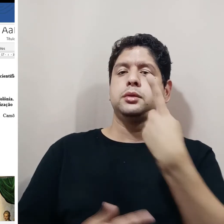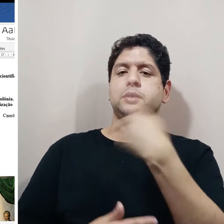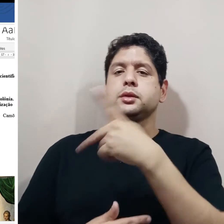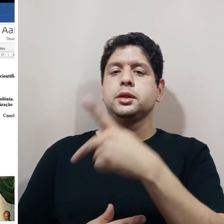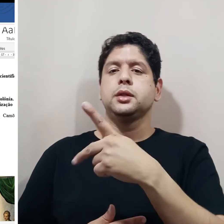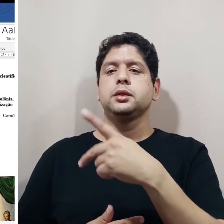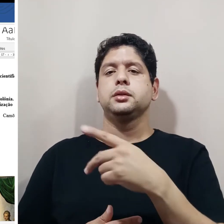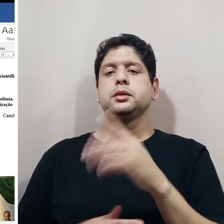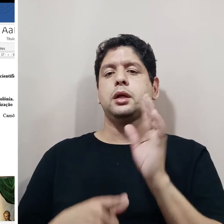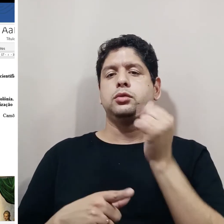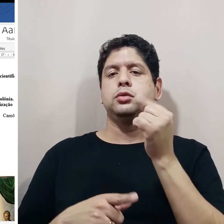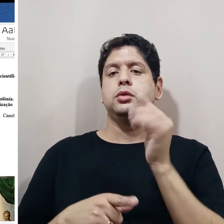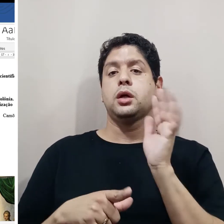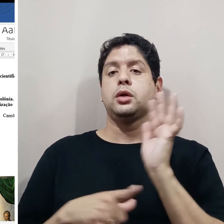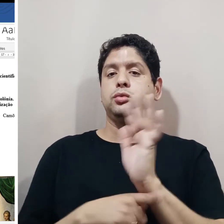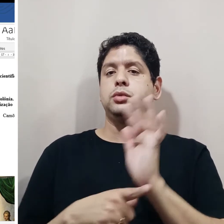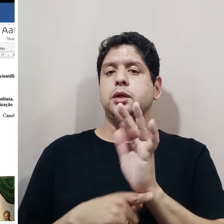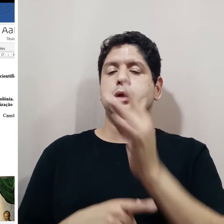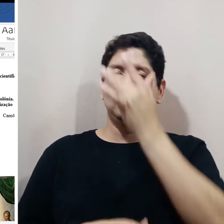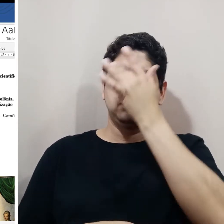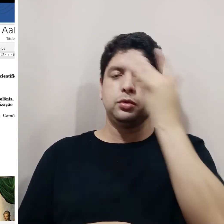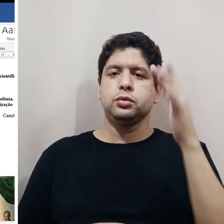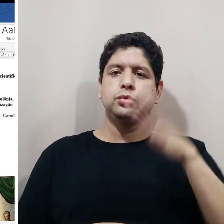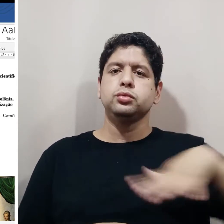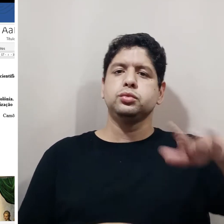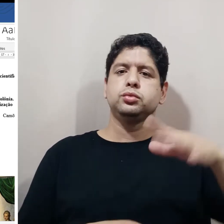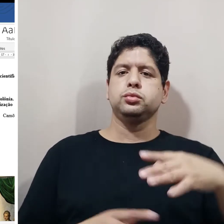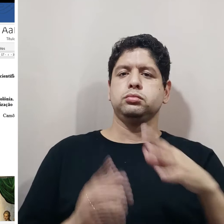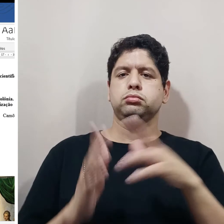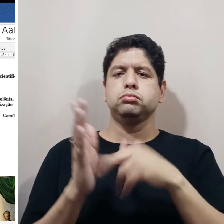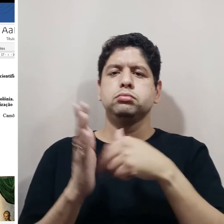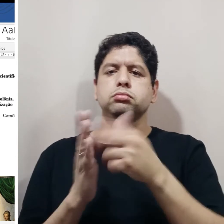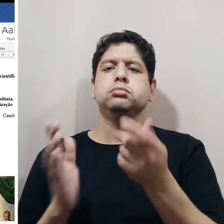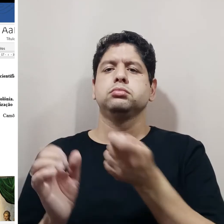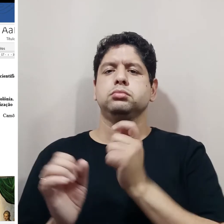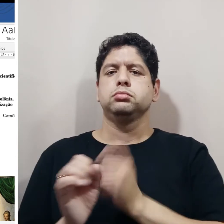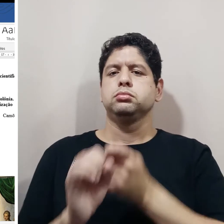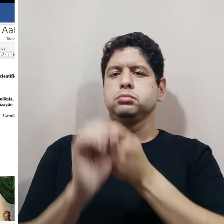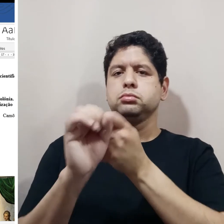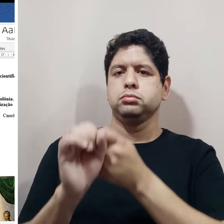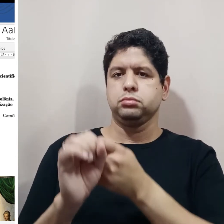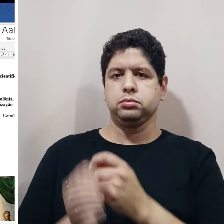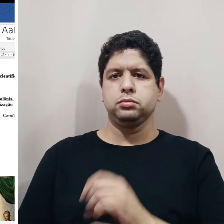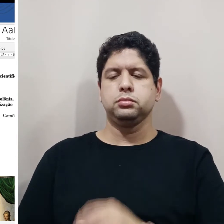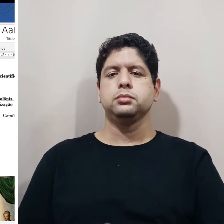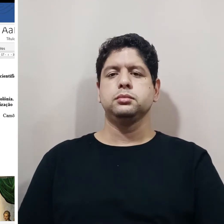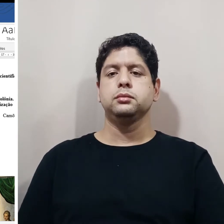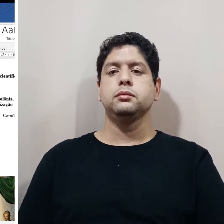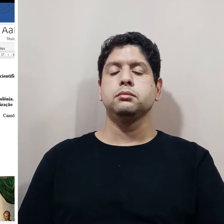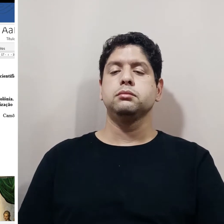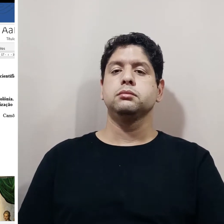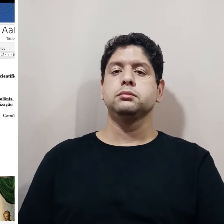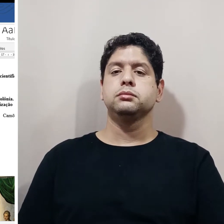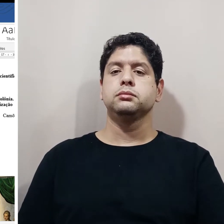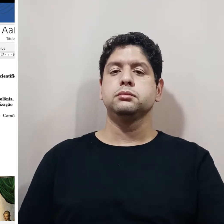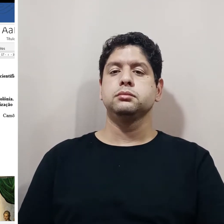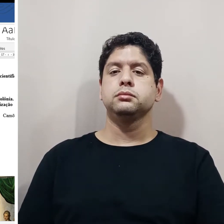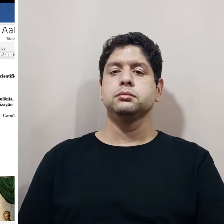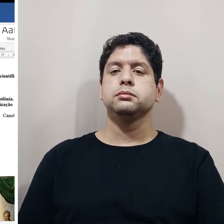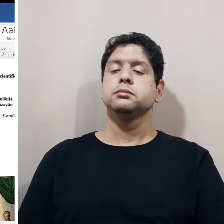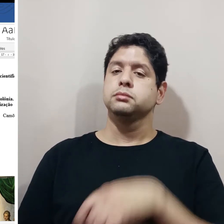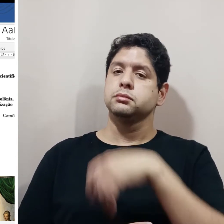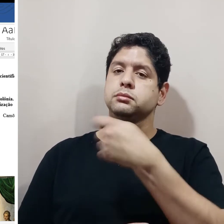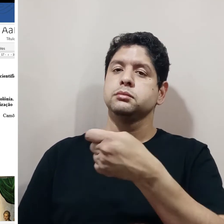era, né, justamente o nome dado à prática dos mecenas, né? A prática de